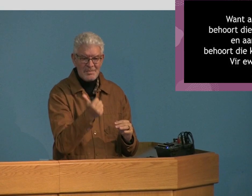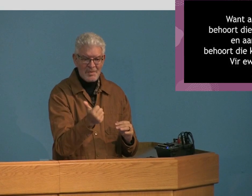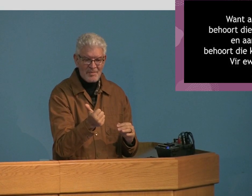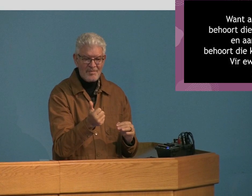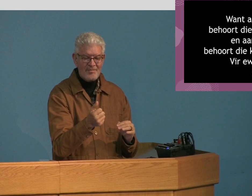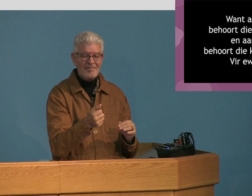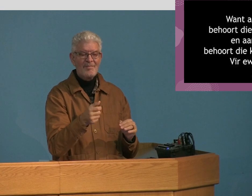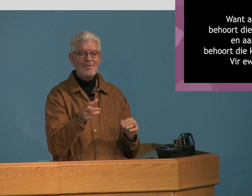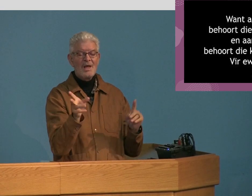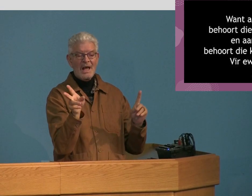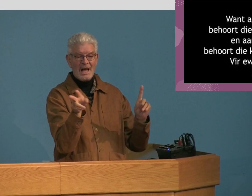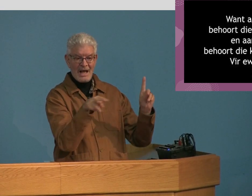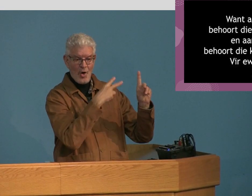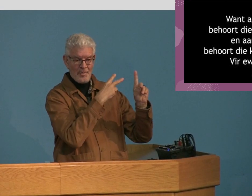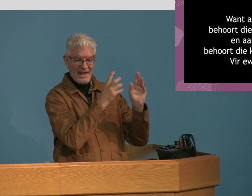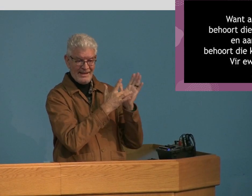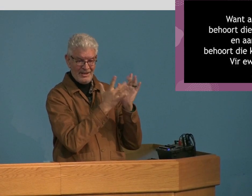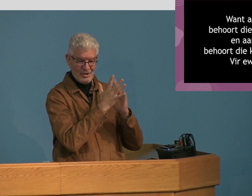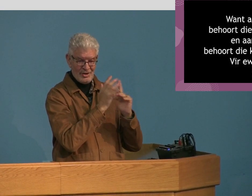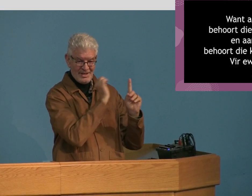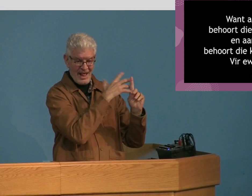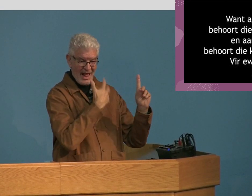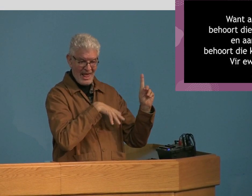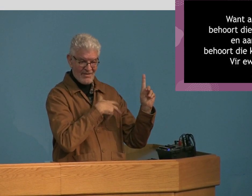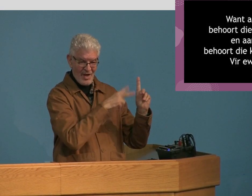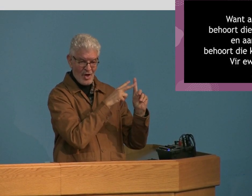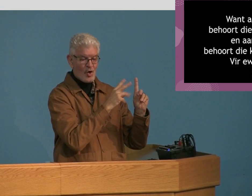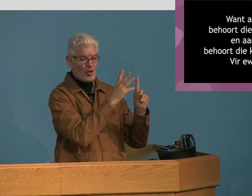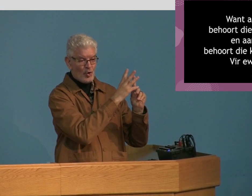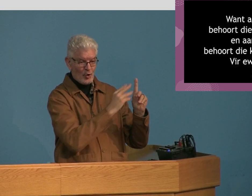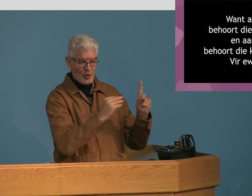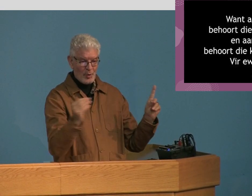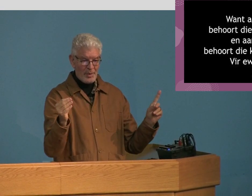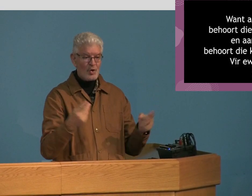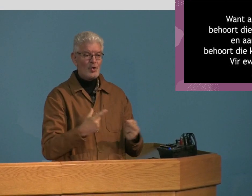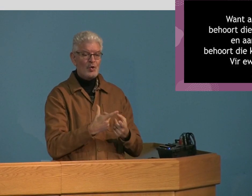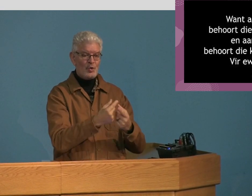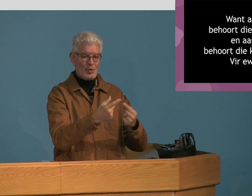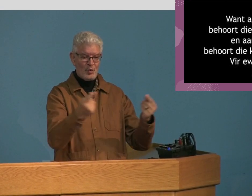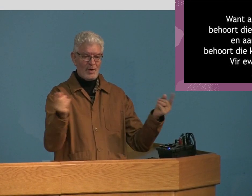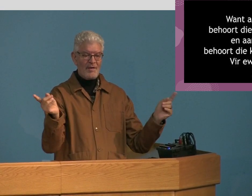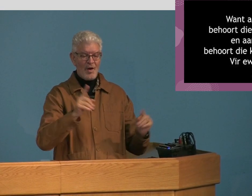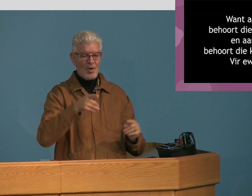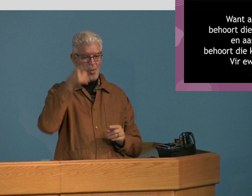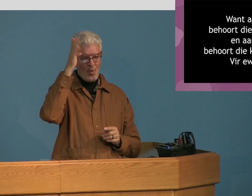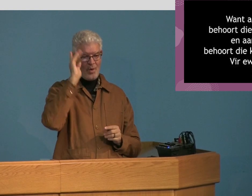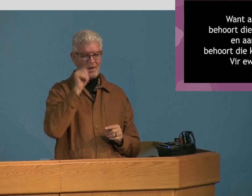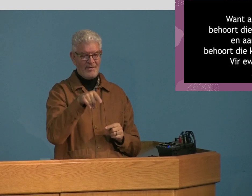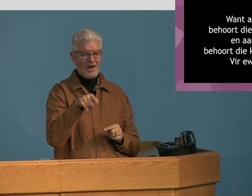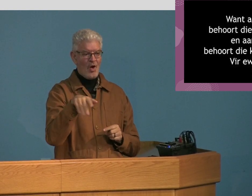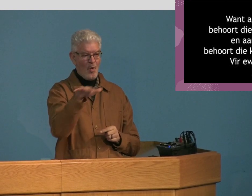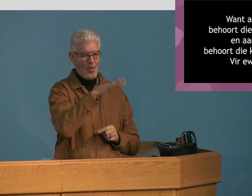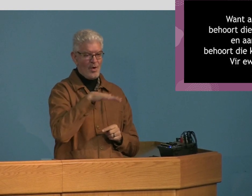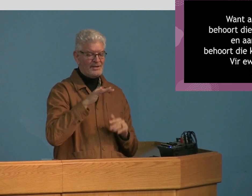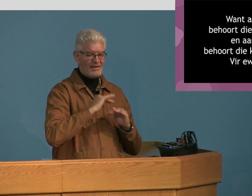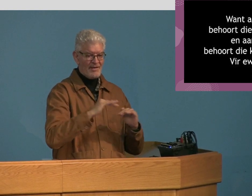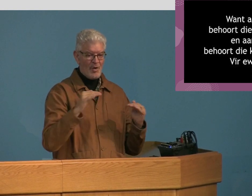onthou asseblief, kyk op na Jesus se lewe, kopie dit en dan sal